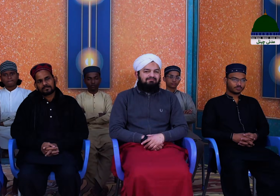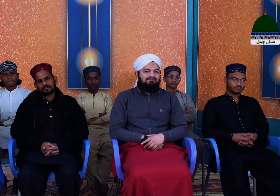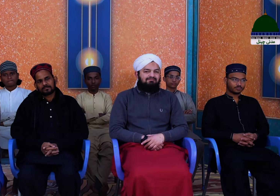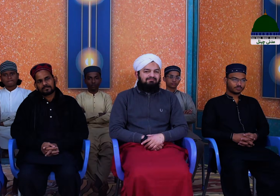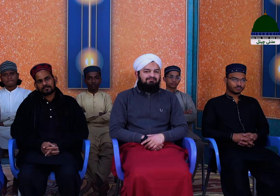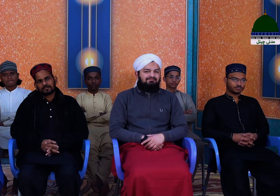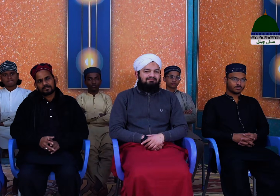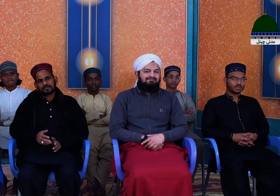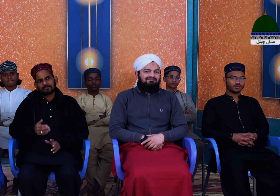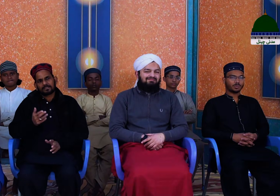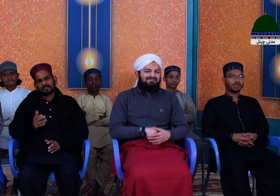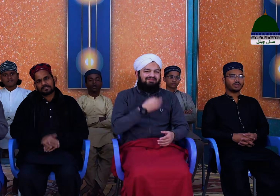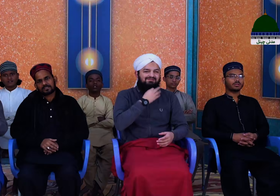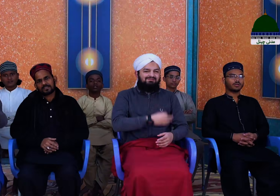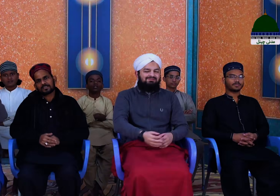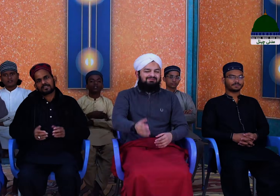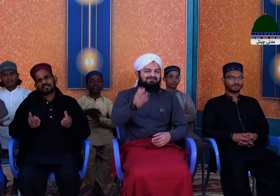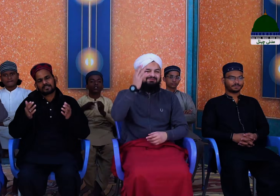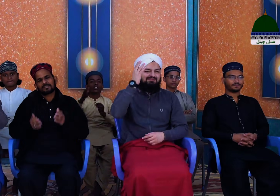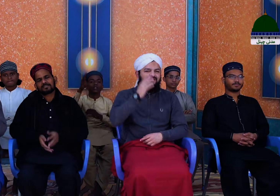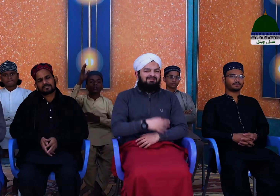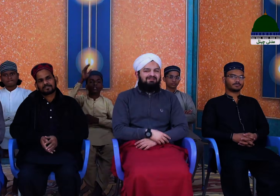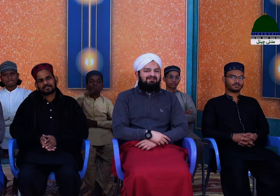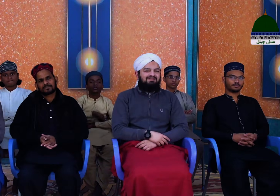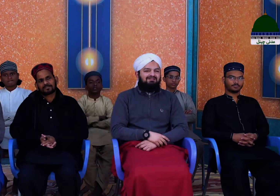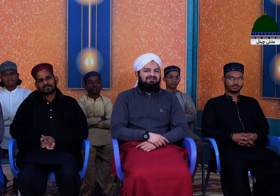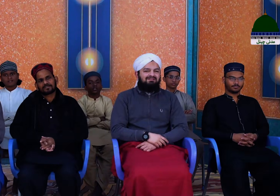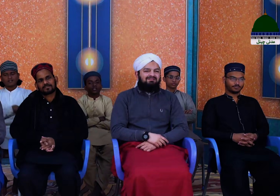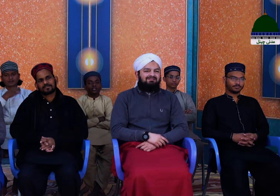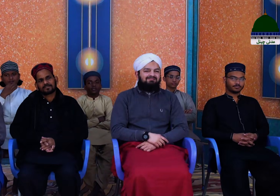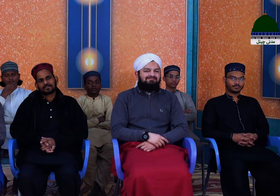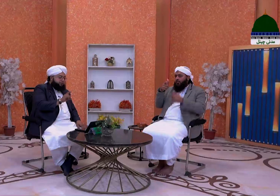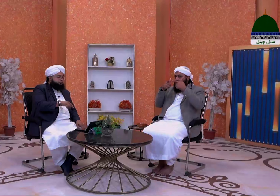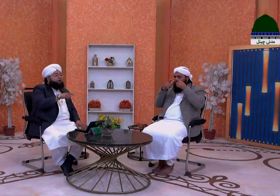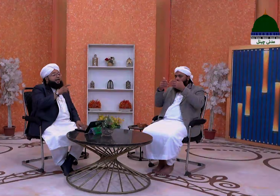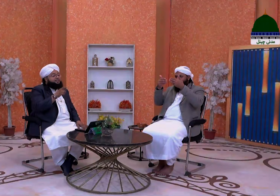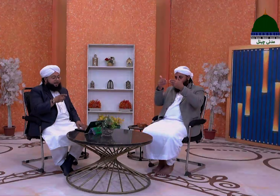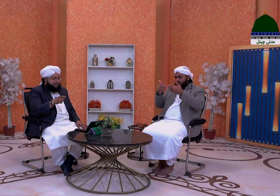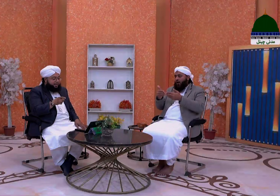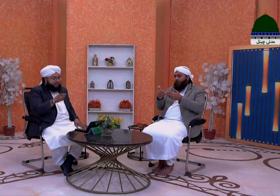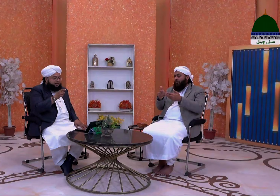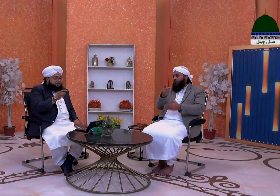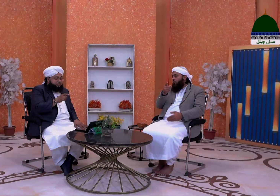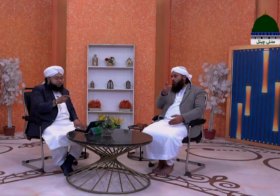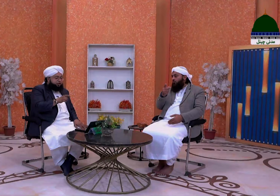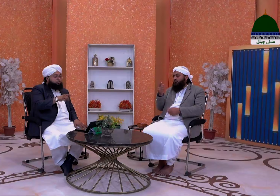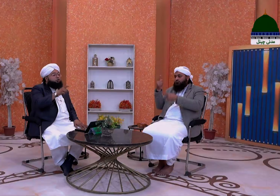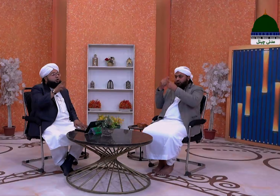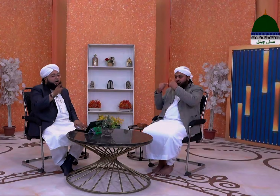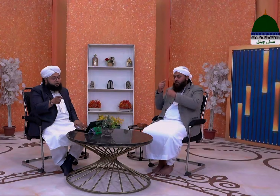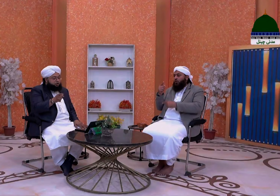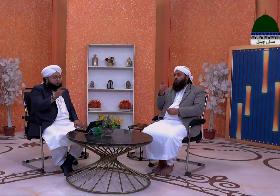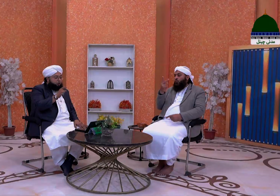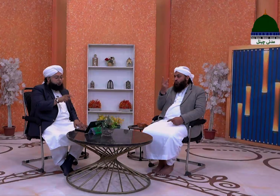دیے جائیں گے۔ جس نے رمضان المبارک میں 10 دن کا اعتکاف کیا، وہ ایسا ہے جیسے